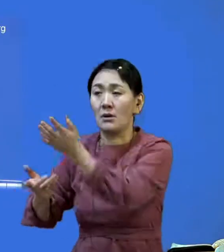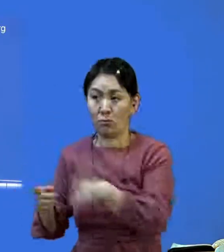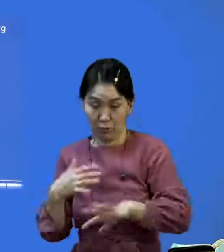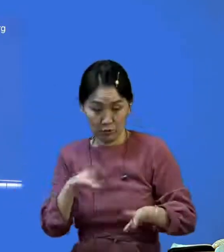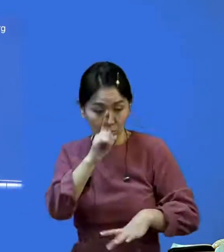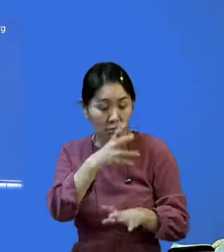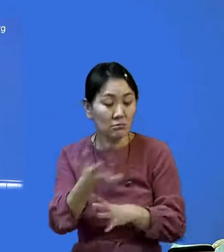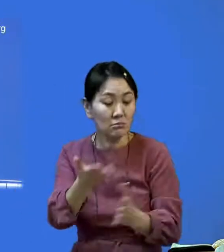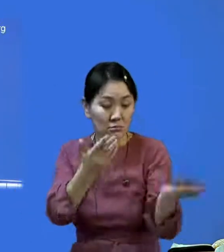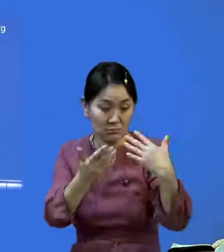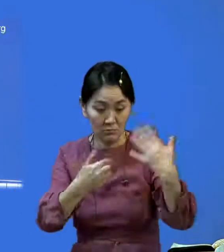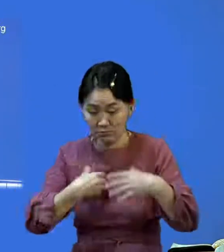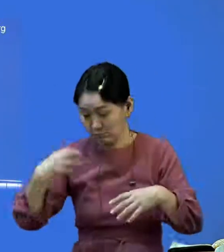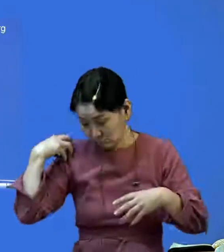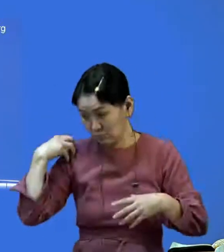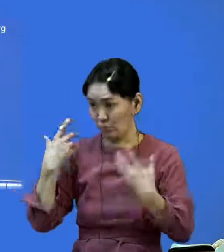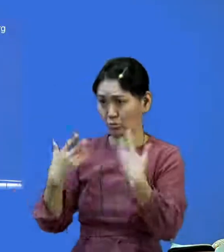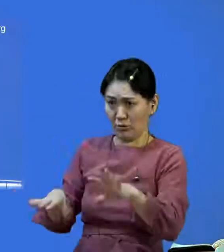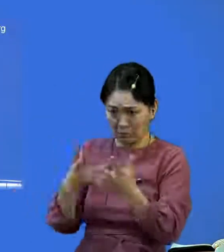үг олон байна.